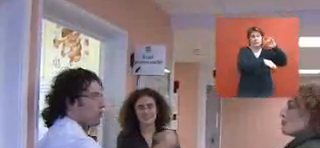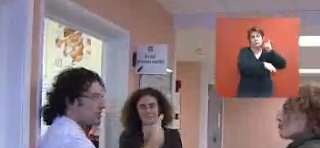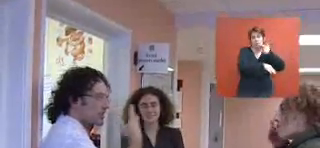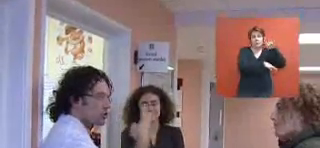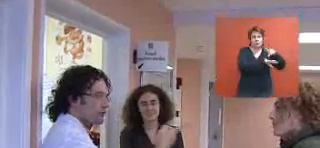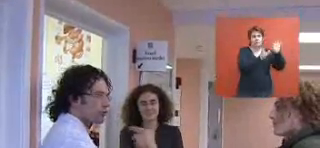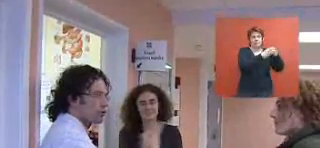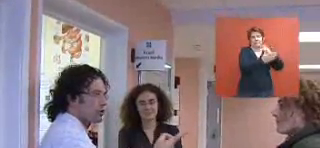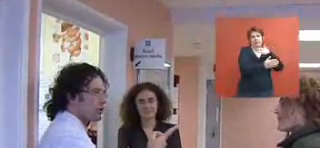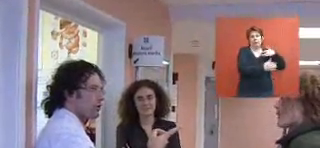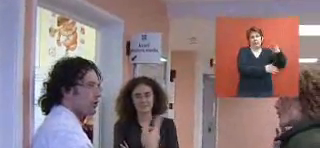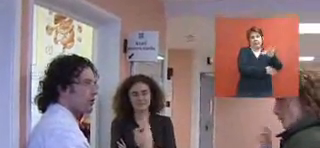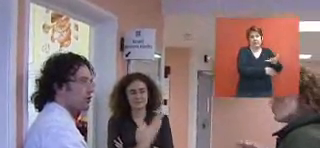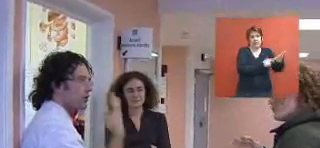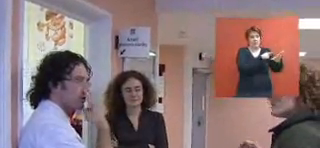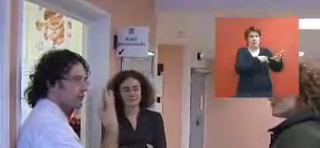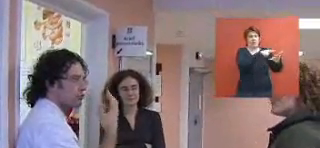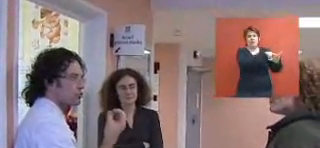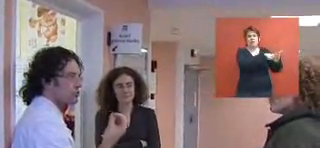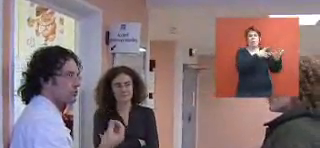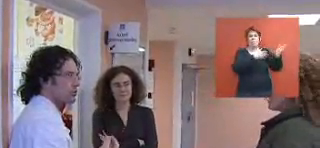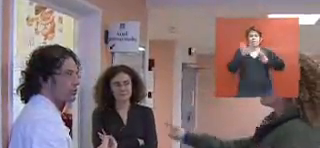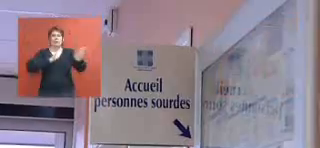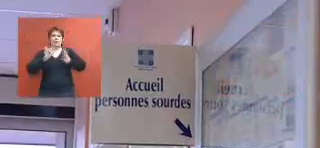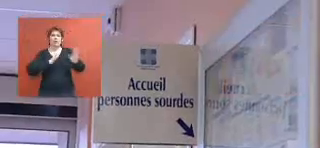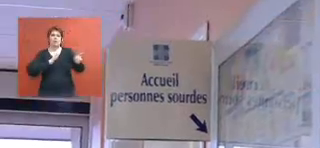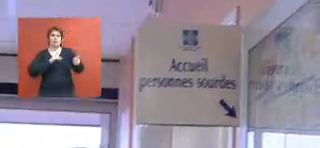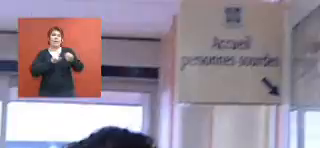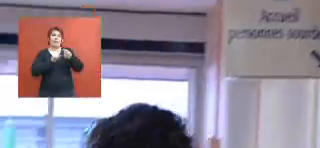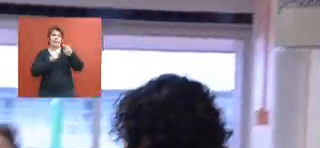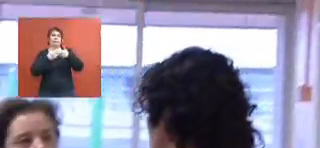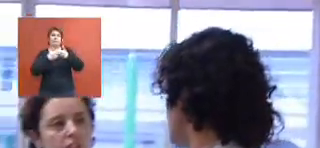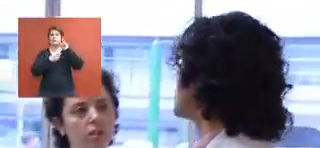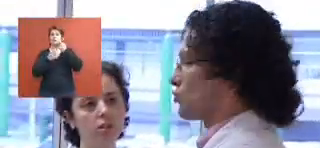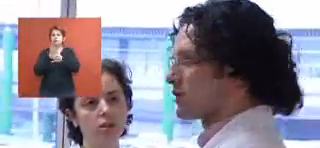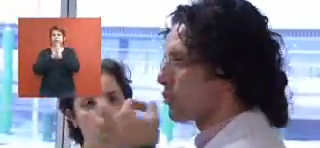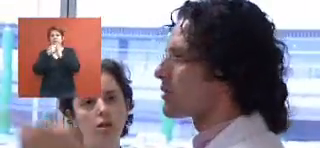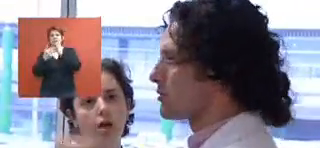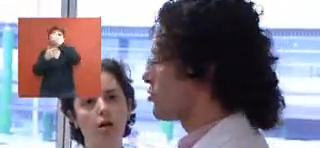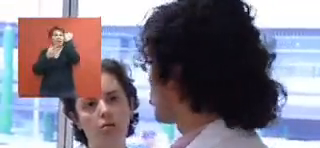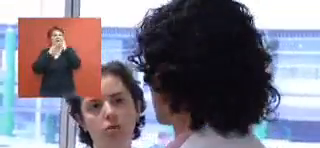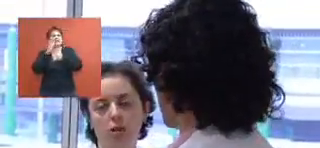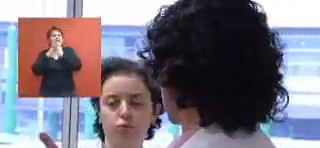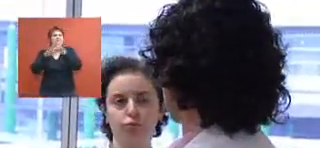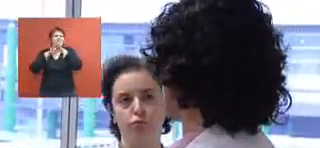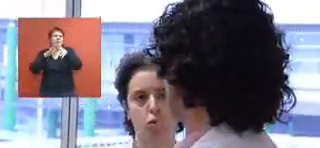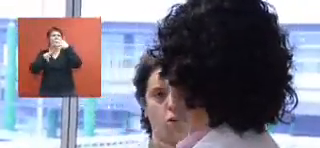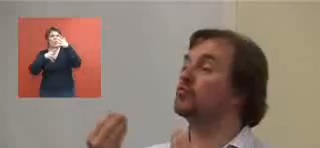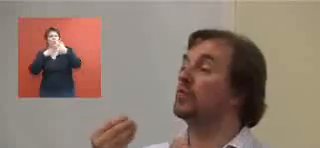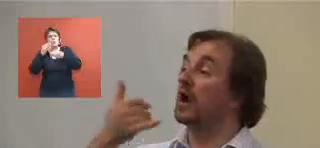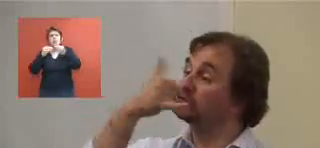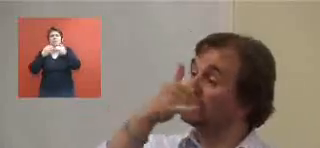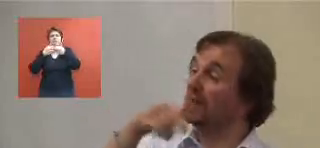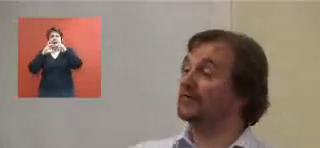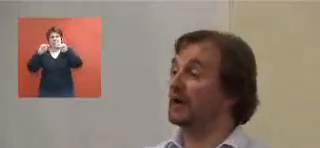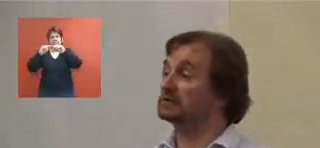sourds qui ont une formation paramédicale. Ces médiateurs ont un rôle essentiel quand le patient ne maîtrise pas bien la langue des signes ou quand